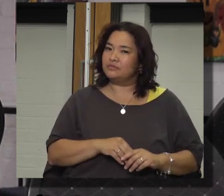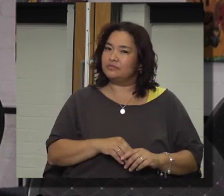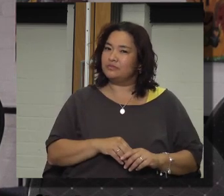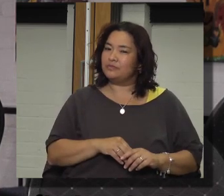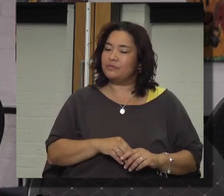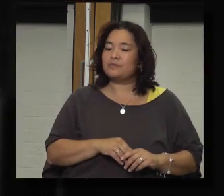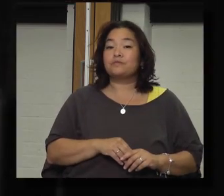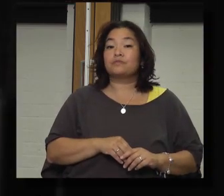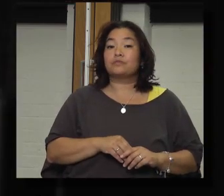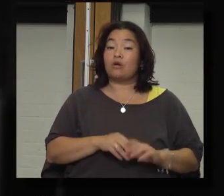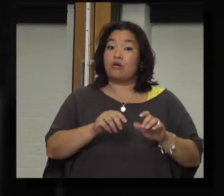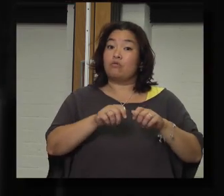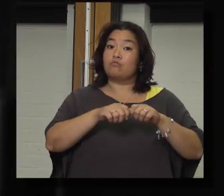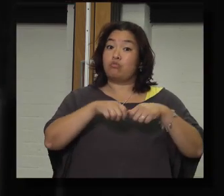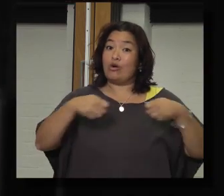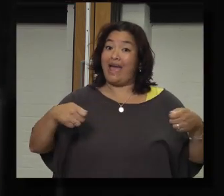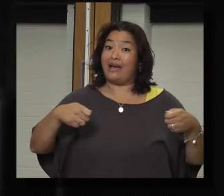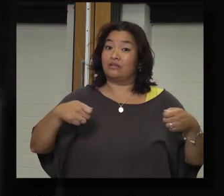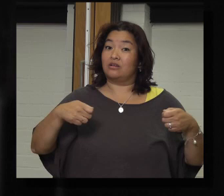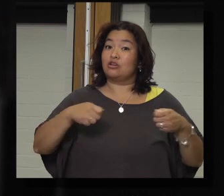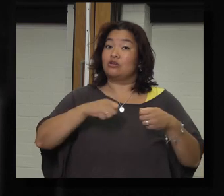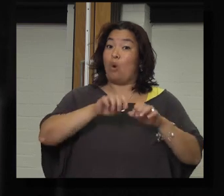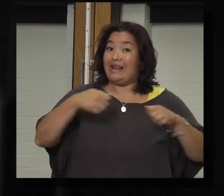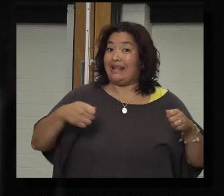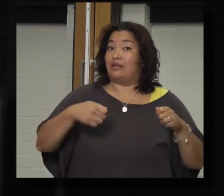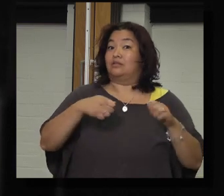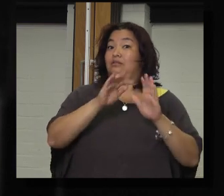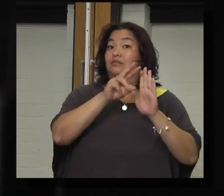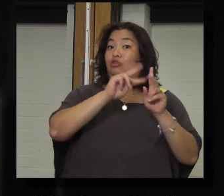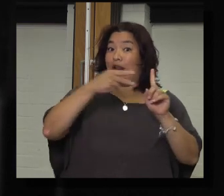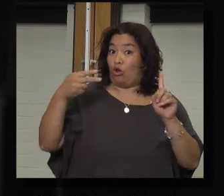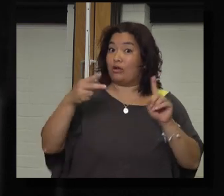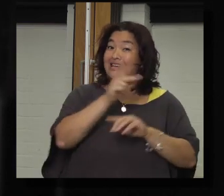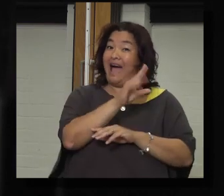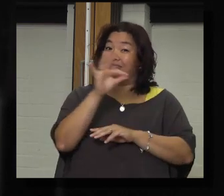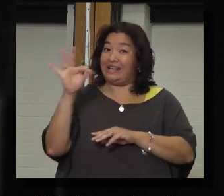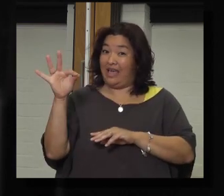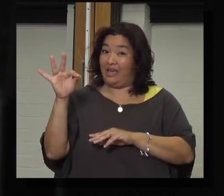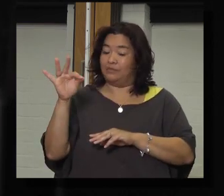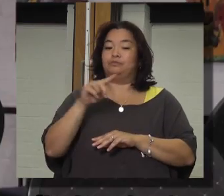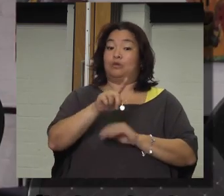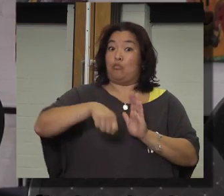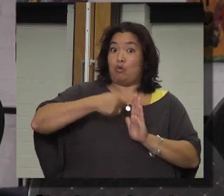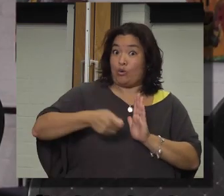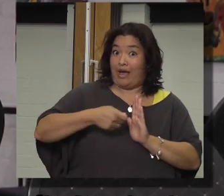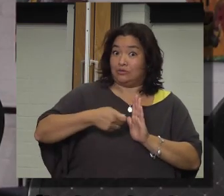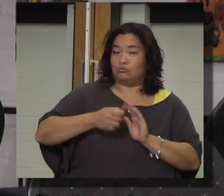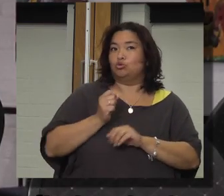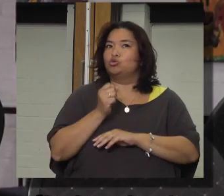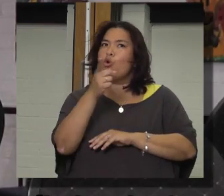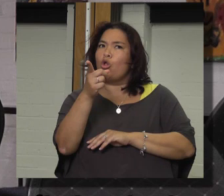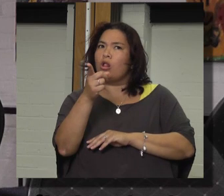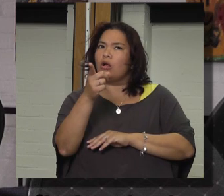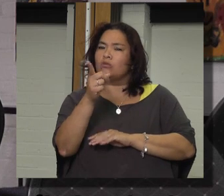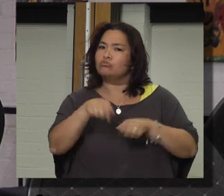Project Kwaliteit Teletalk, al wel KTT genoemd, is een project wat tot doel heeft om kwaliteitscriteria op te stellen